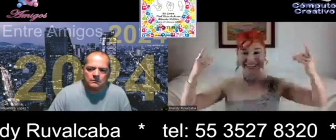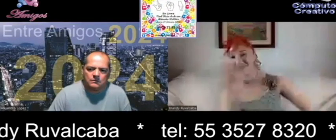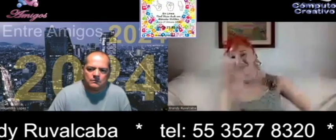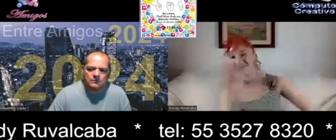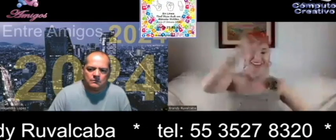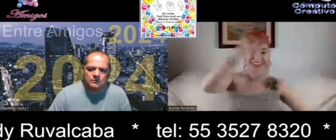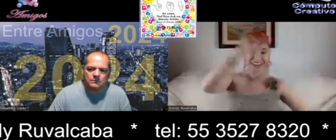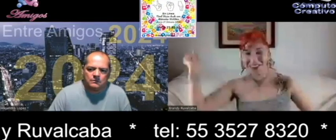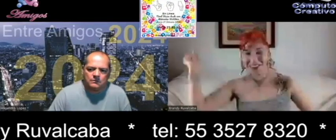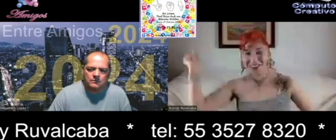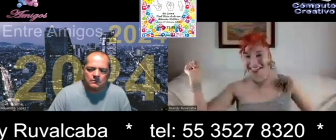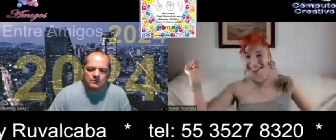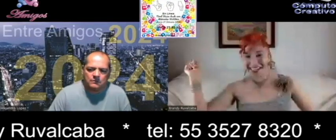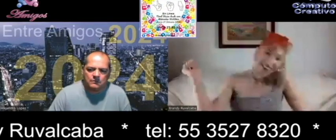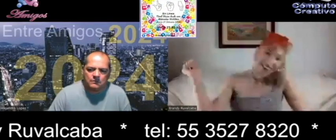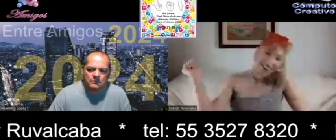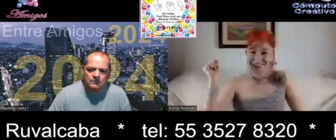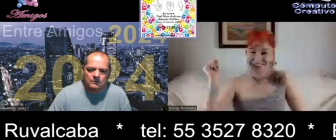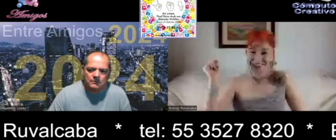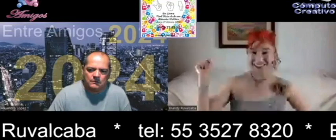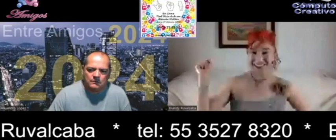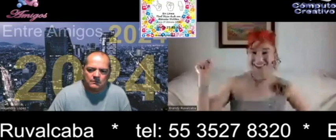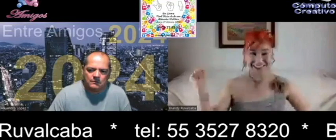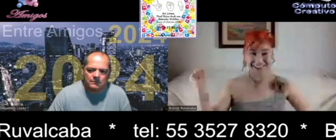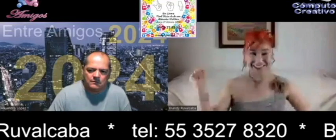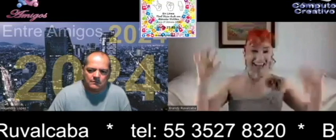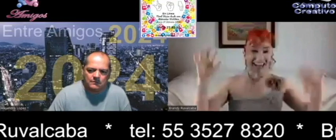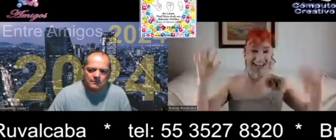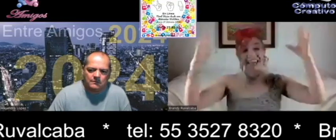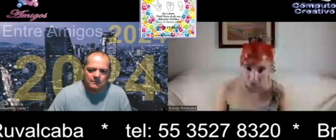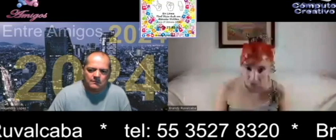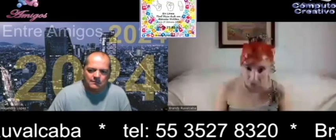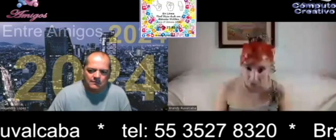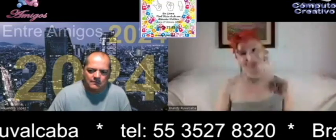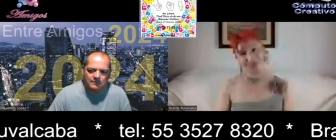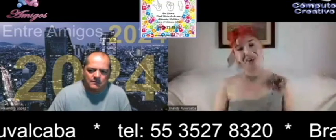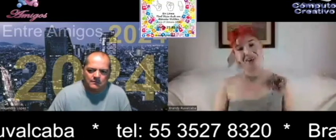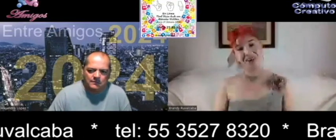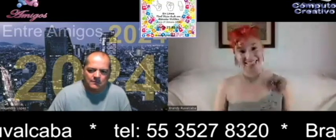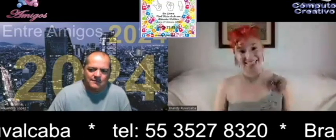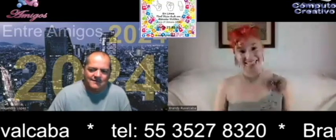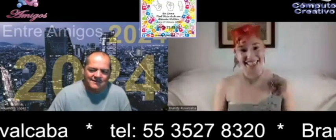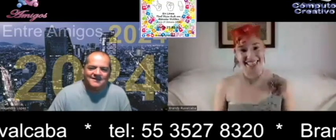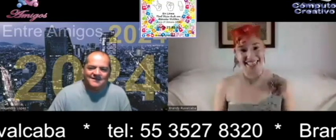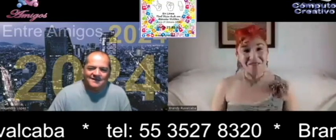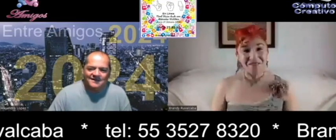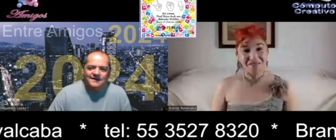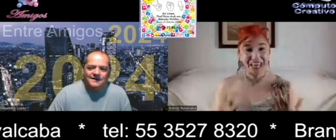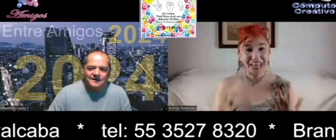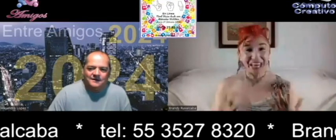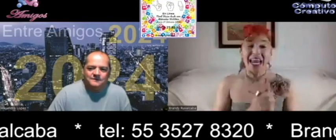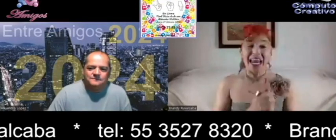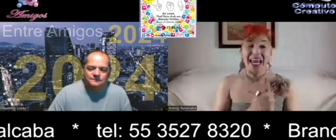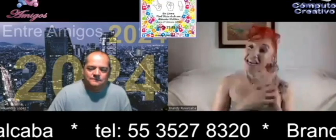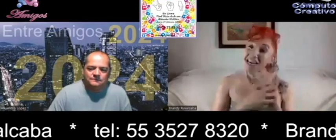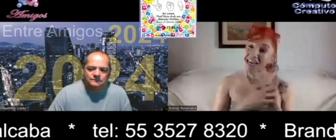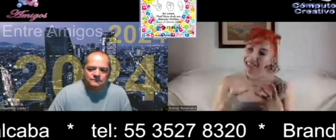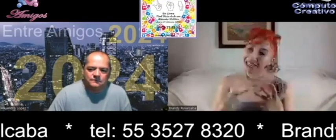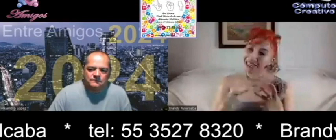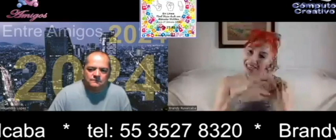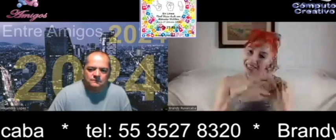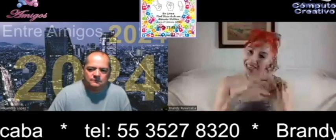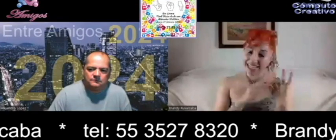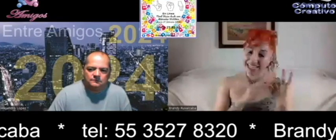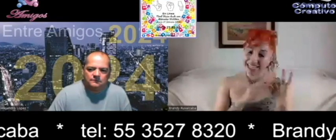señas internacional y ya me puedo comunicar con todos los sordos del mundo. ¡Yay! No, no es así. Porque la lengua